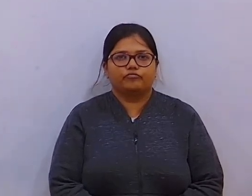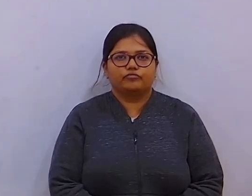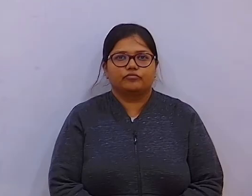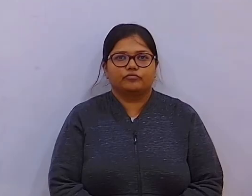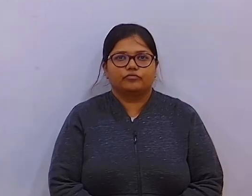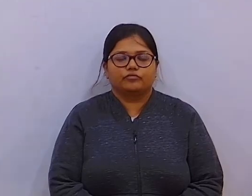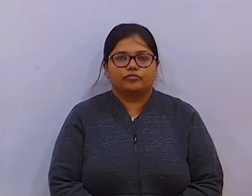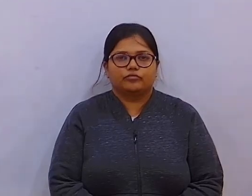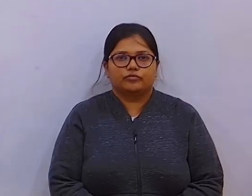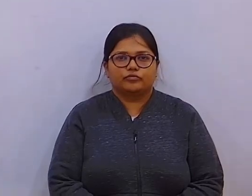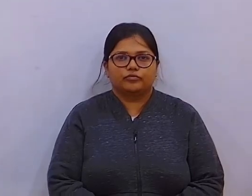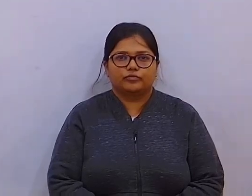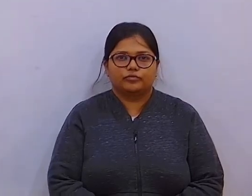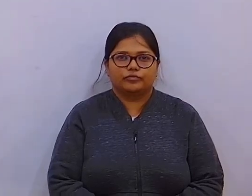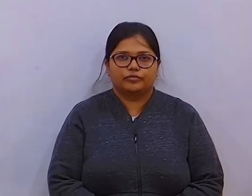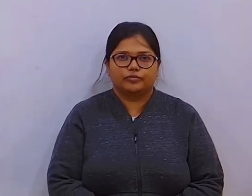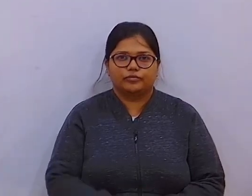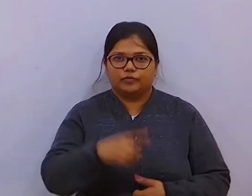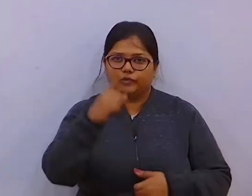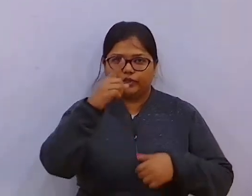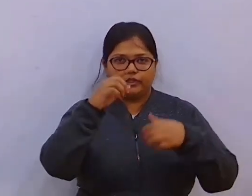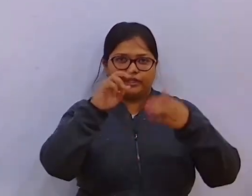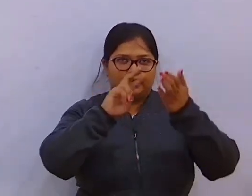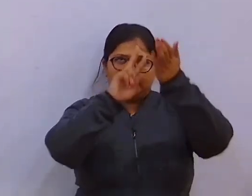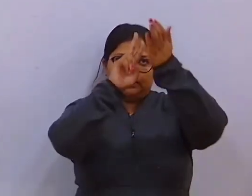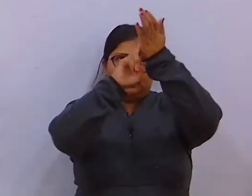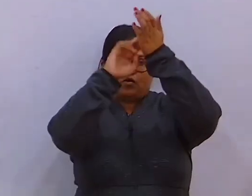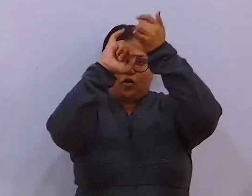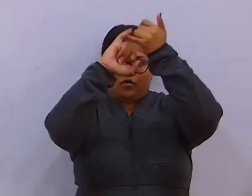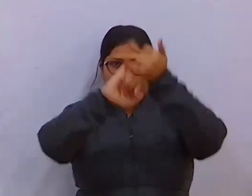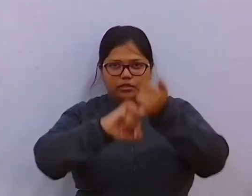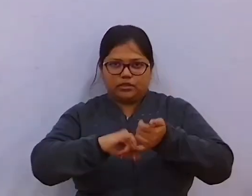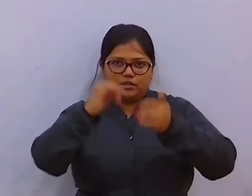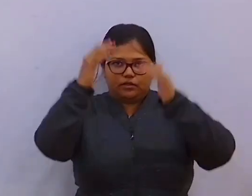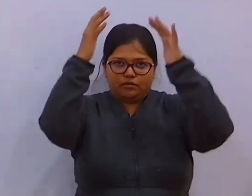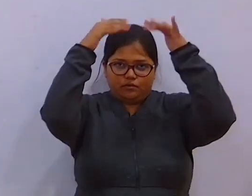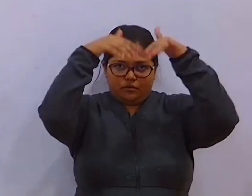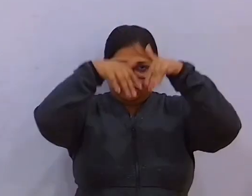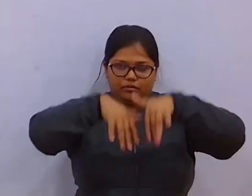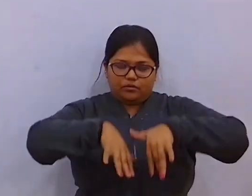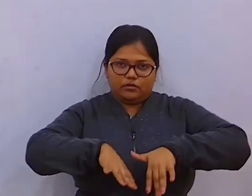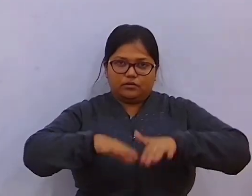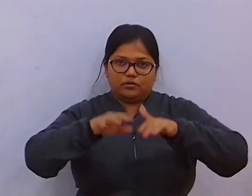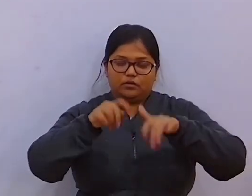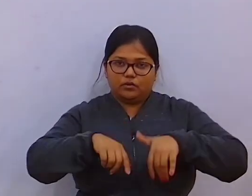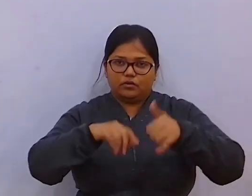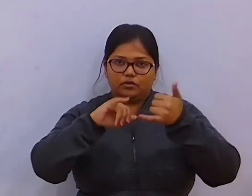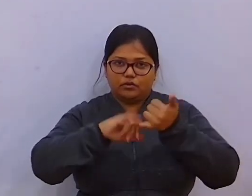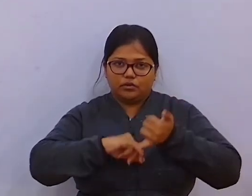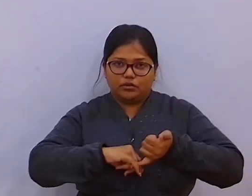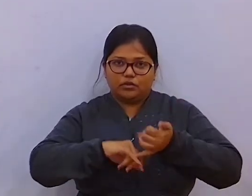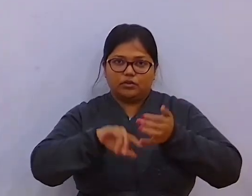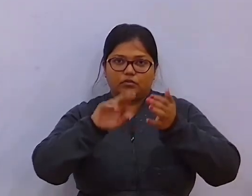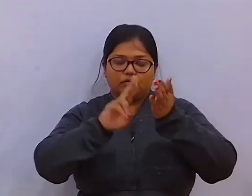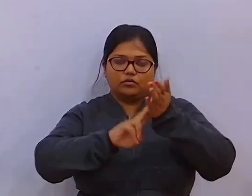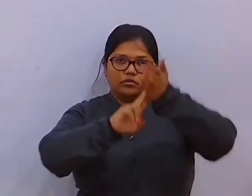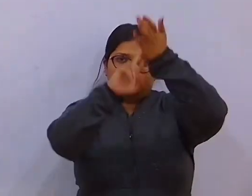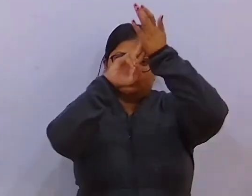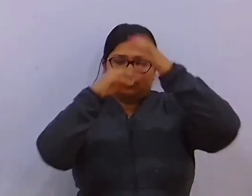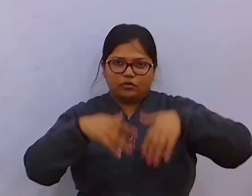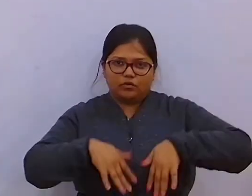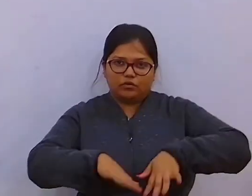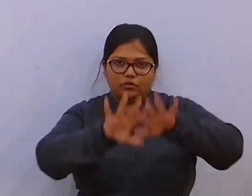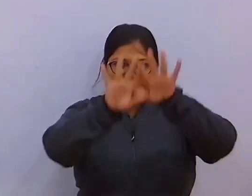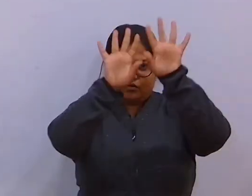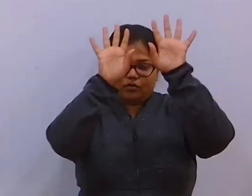उत्तर की ओर जाती है। समझ में आ रहा है क्या? व्यापारिक पवने बहती कैसी हैं? व्यापारिक पवने कैसे बहती है?